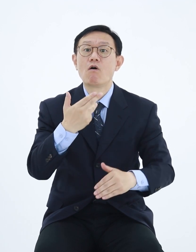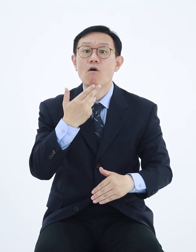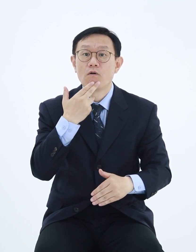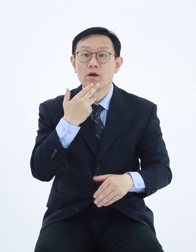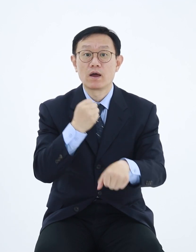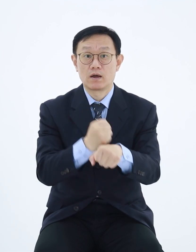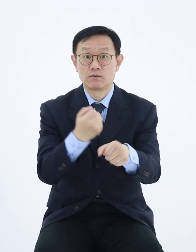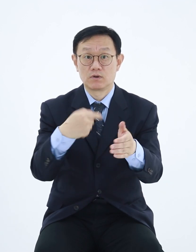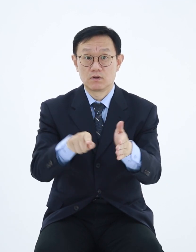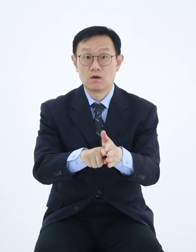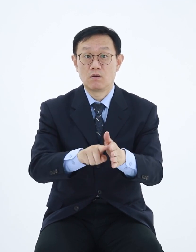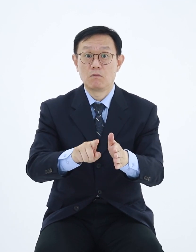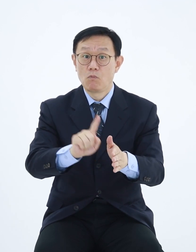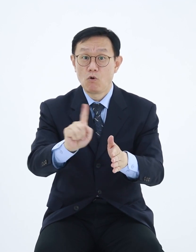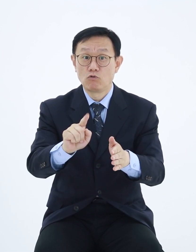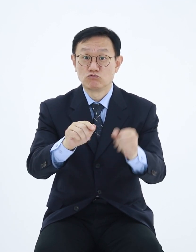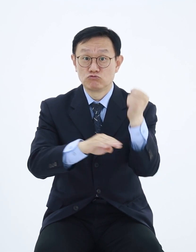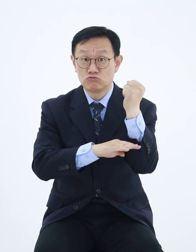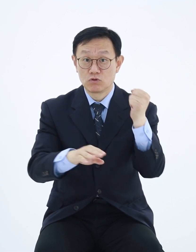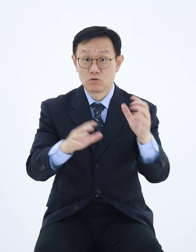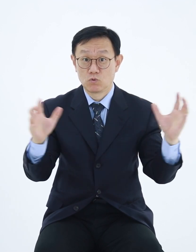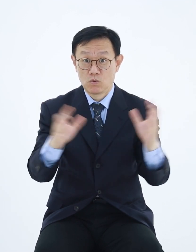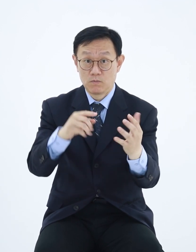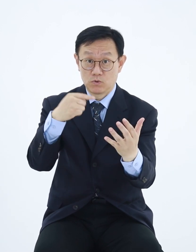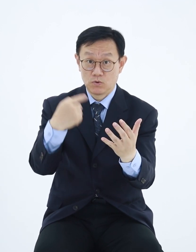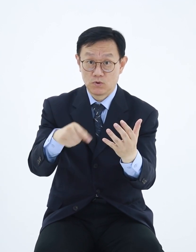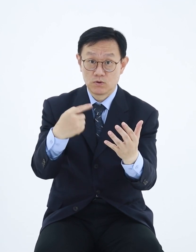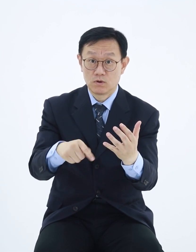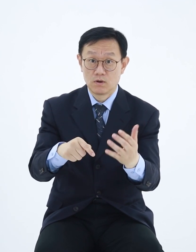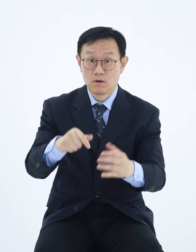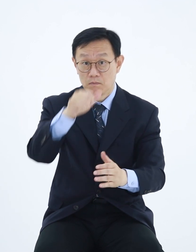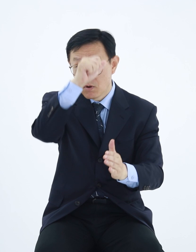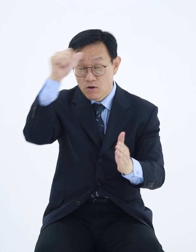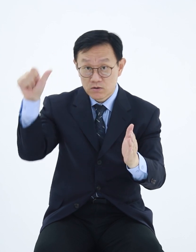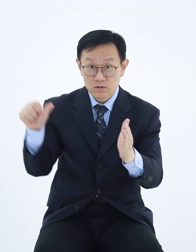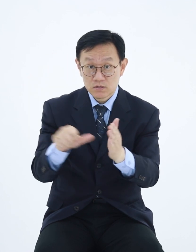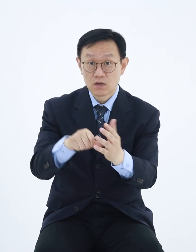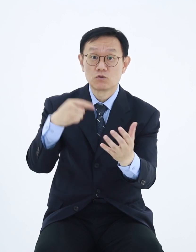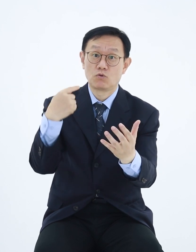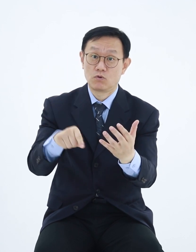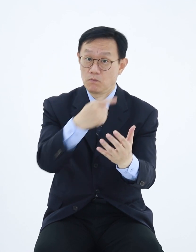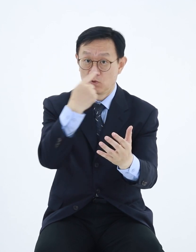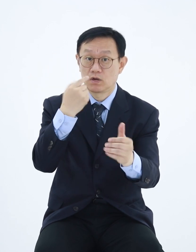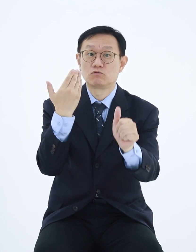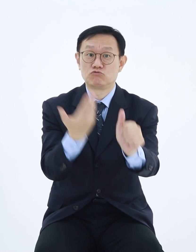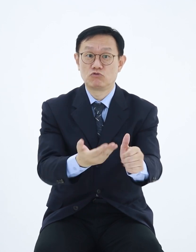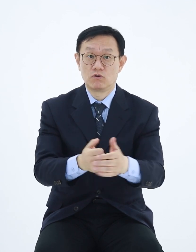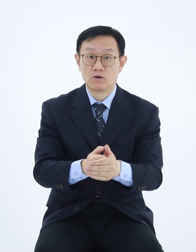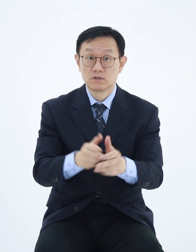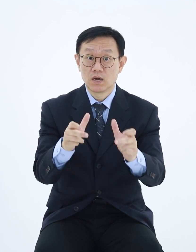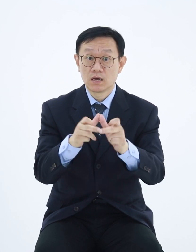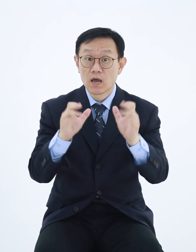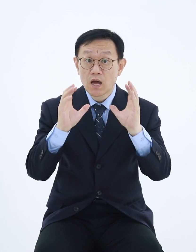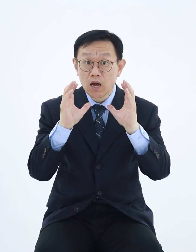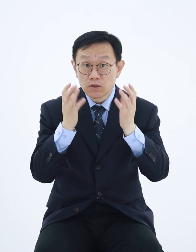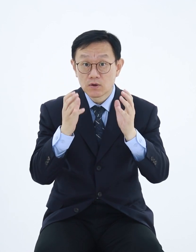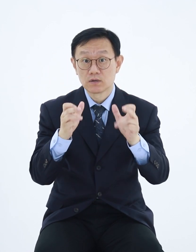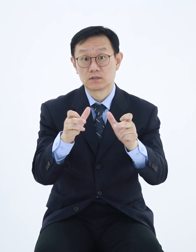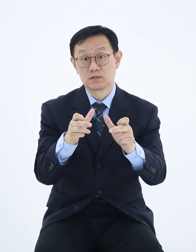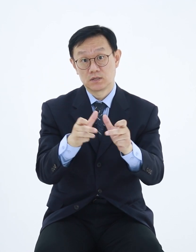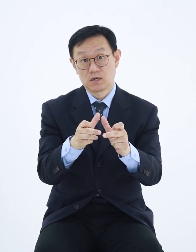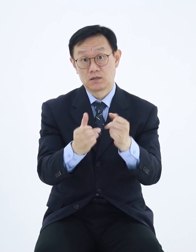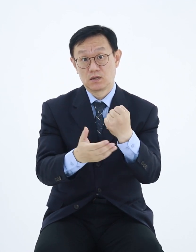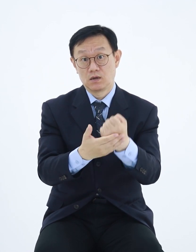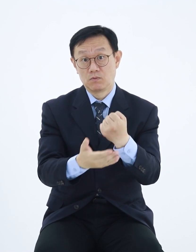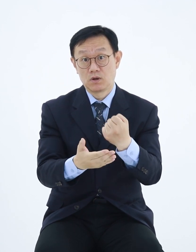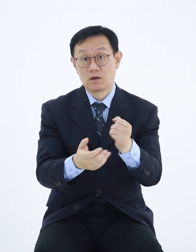위해 모든 수준에서의 통합적인 교육제도와 평생교육을 보장한다. 장애아동은 장애를 이유로